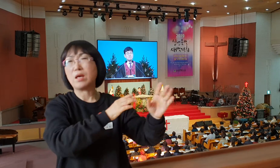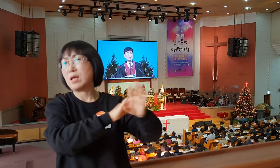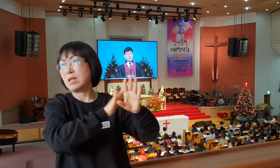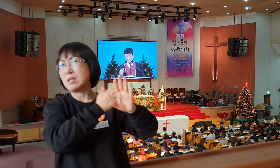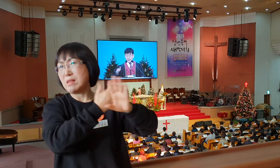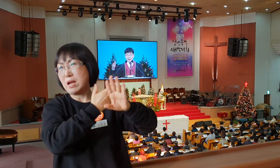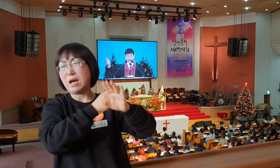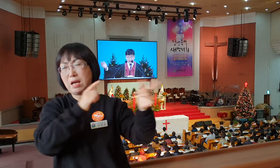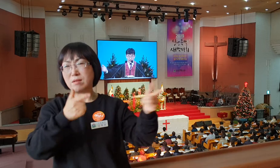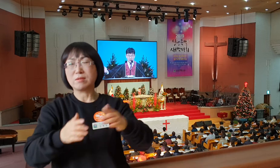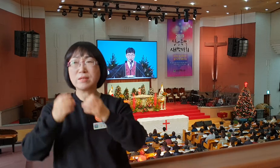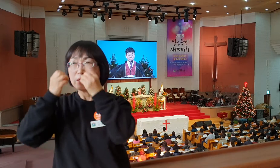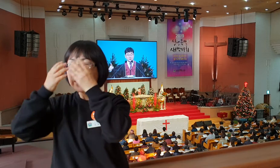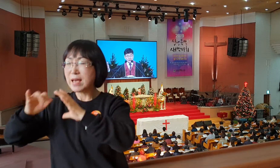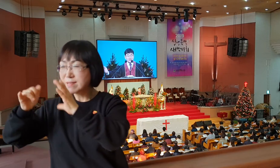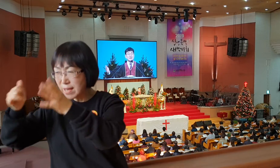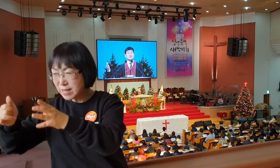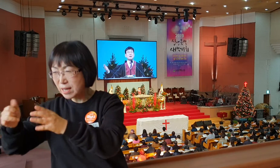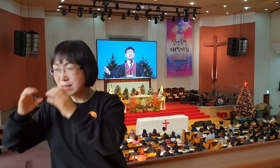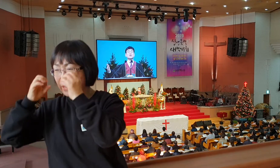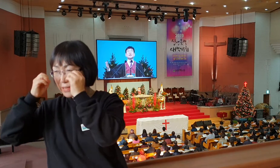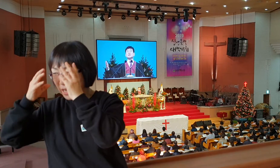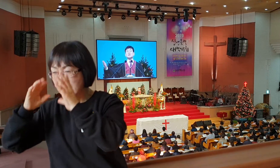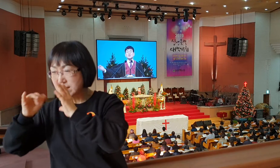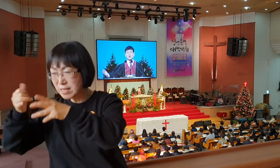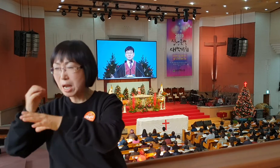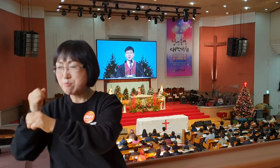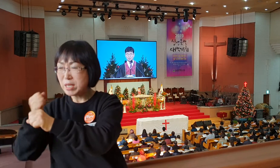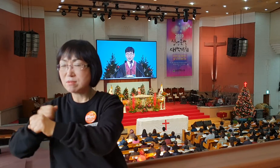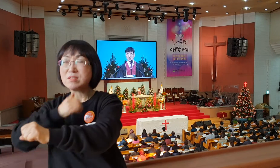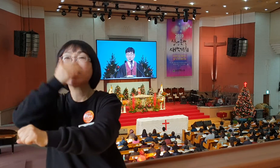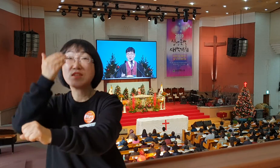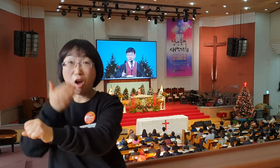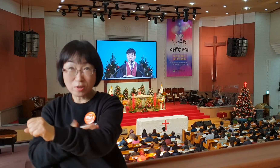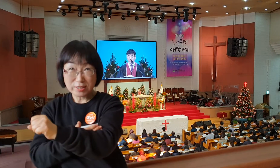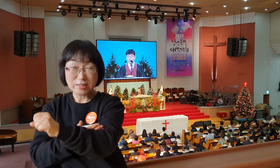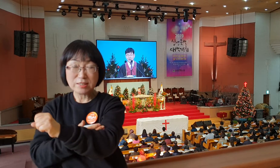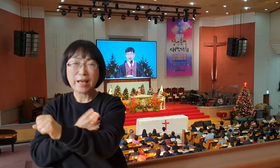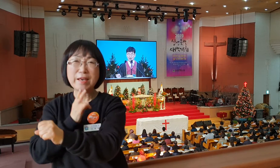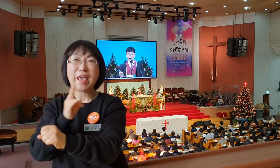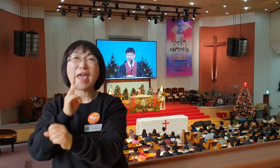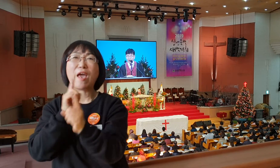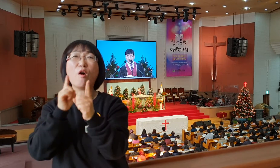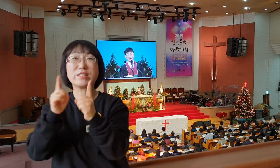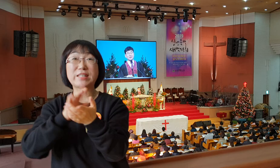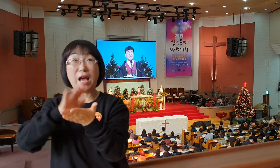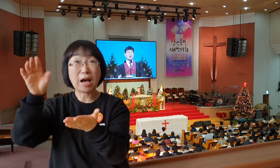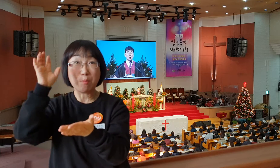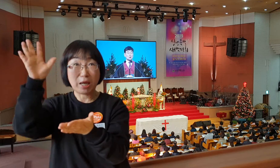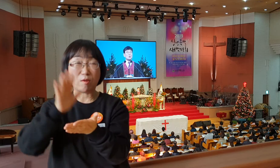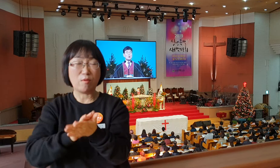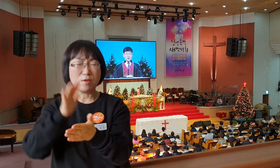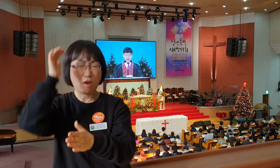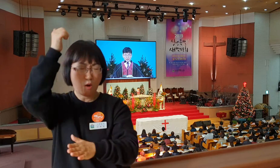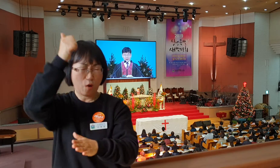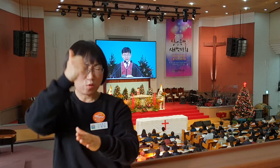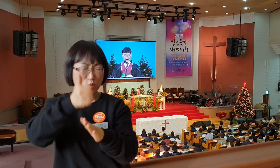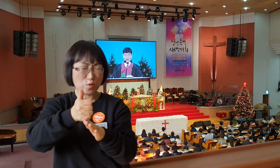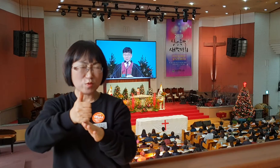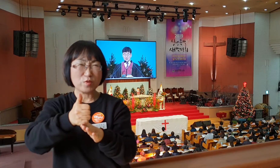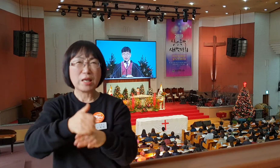새 세상들 그리고 새 세상을 만들어내는 능력은 뭐라고 얘기하시는 거예요 예언이다 예언이란다 결국 뭘